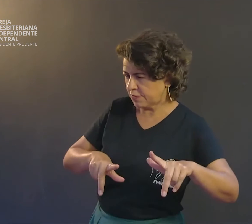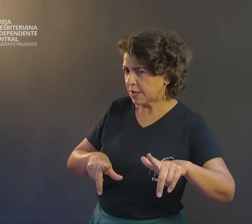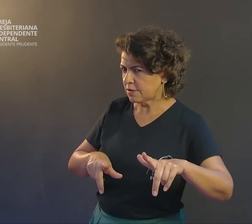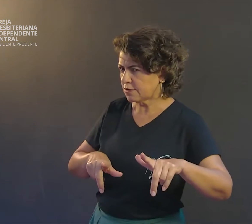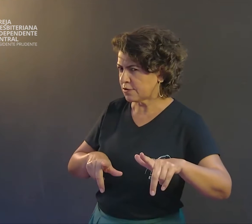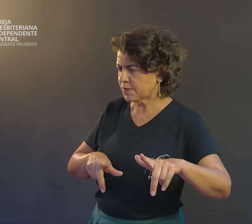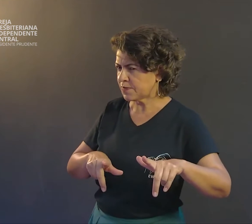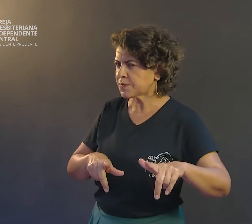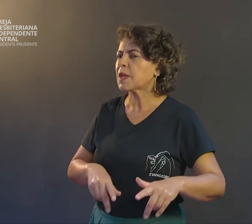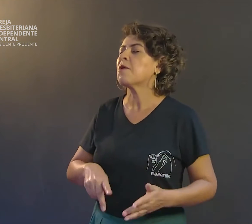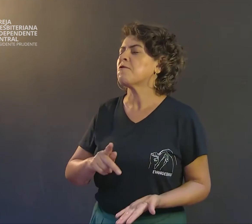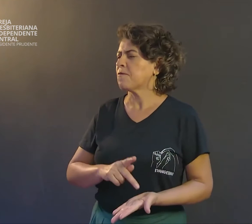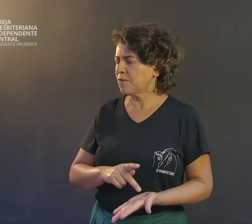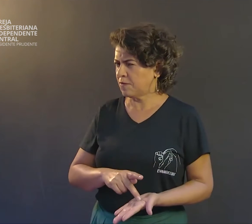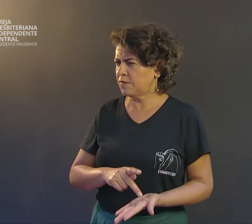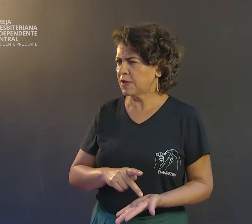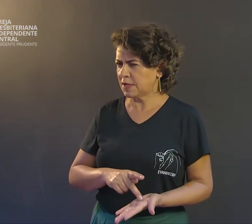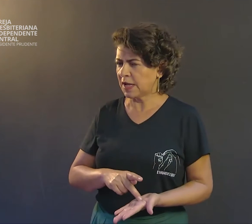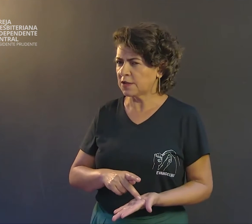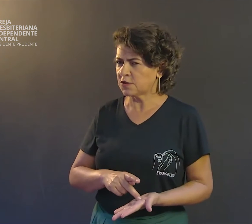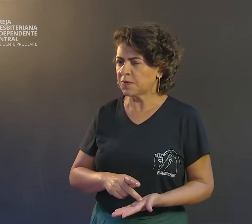Na verdade, o que elas fazem é